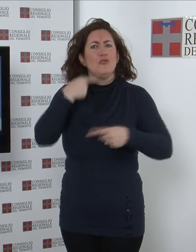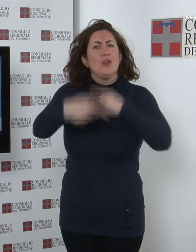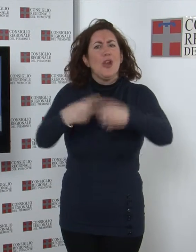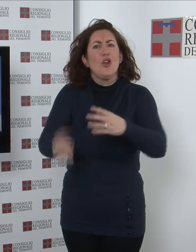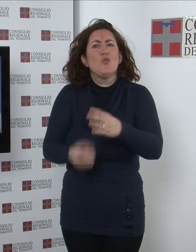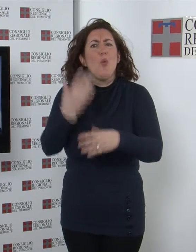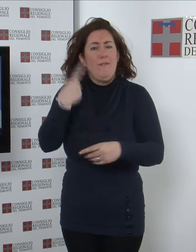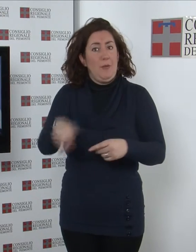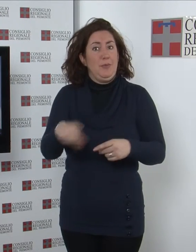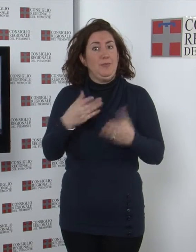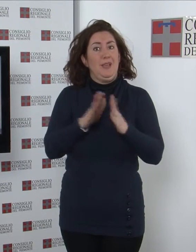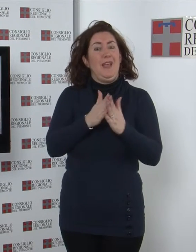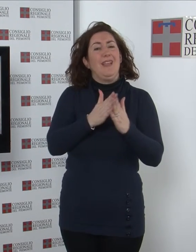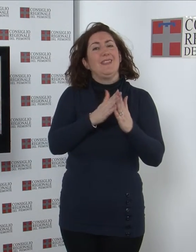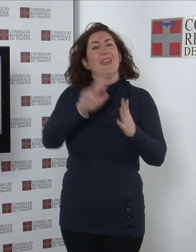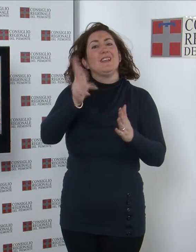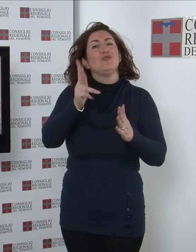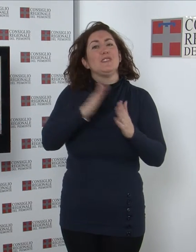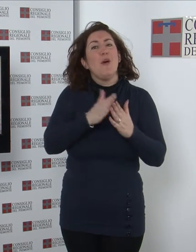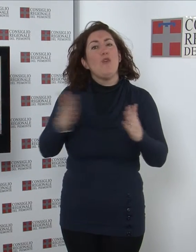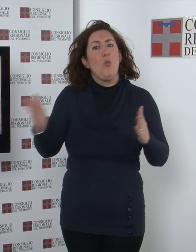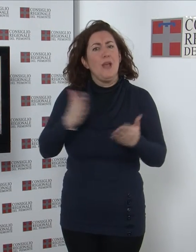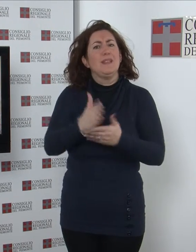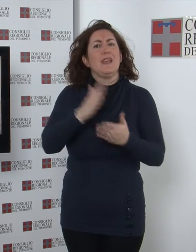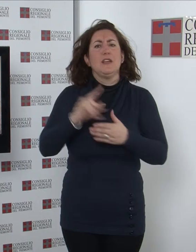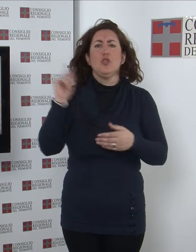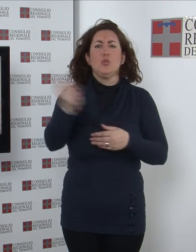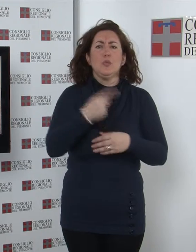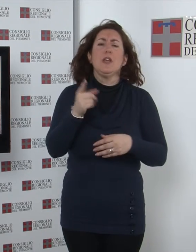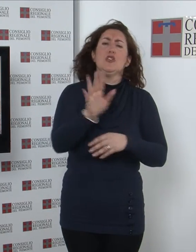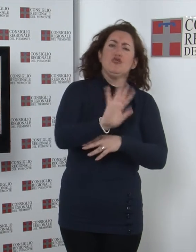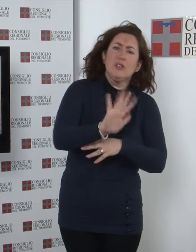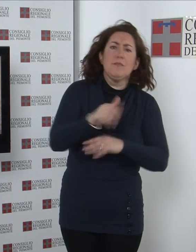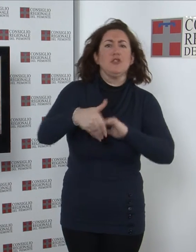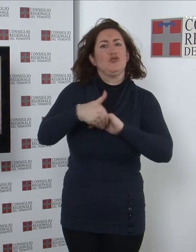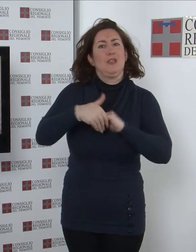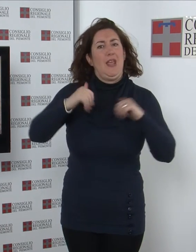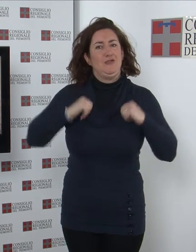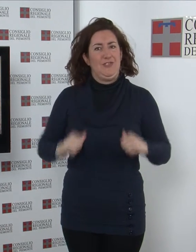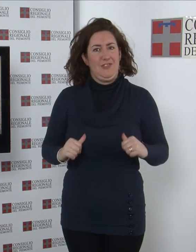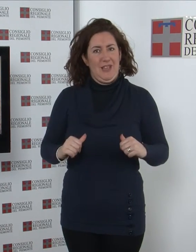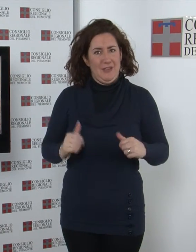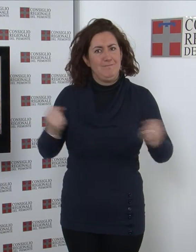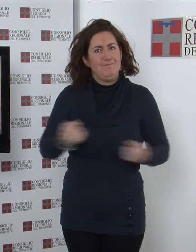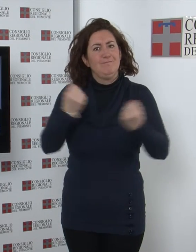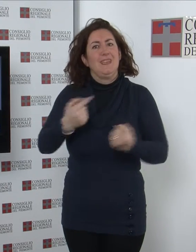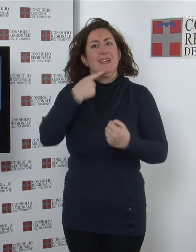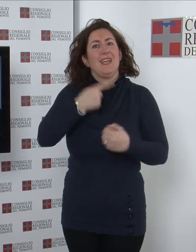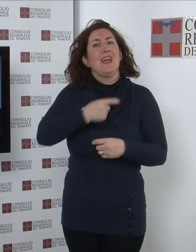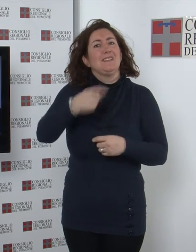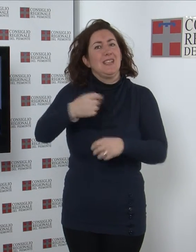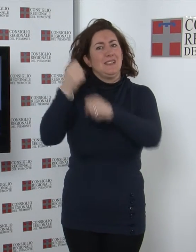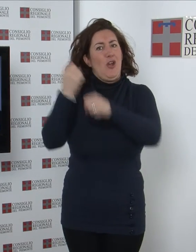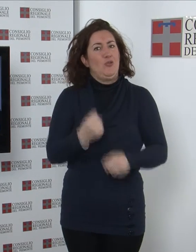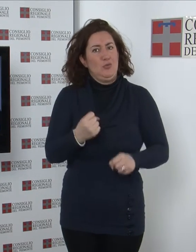volume della collana i diritti di tutti cinema e società civile promossa dal comitato Resistenza e Costituzione curata da